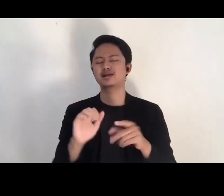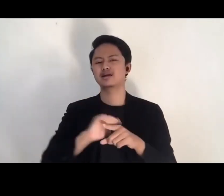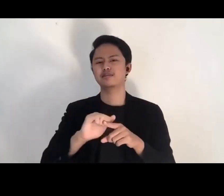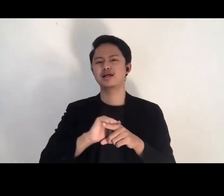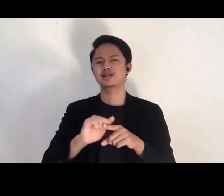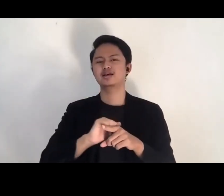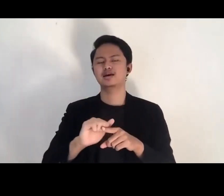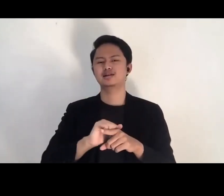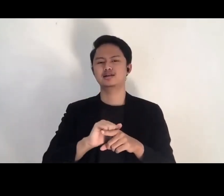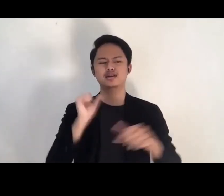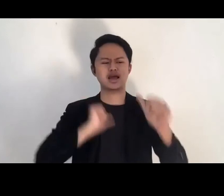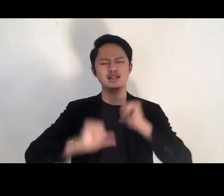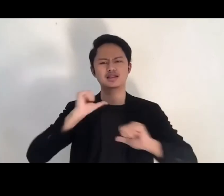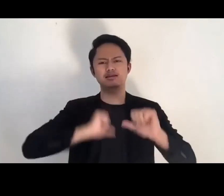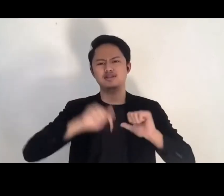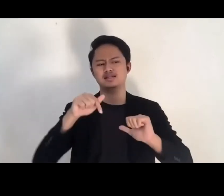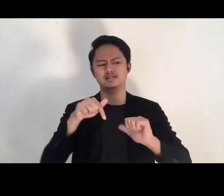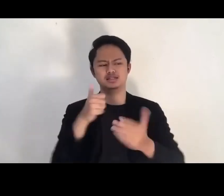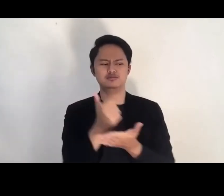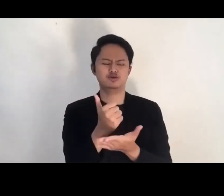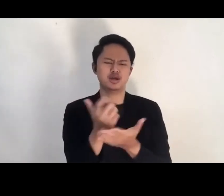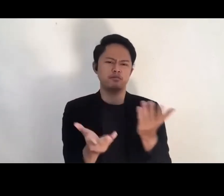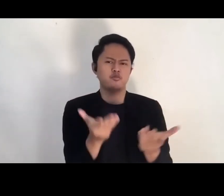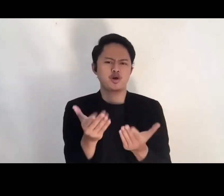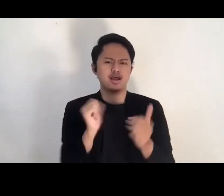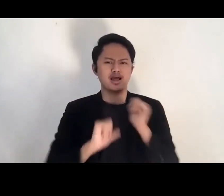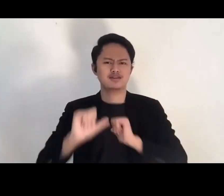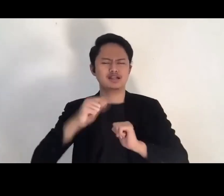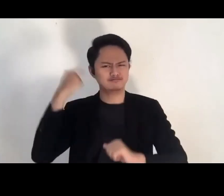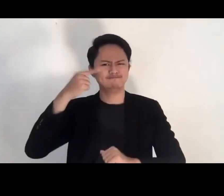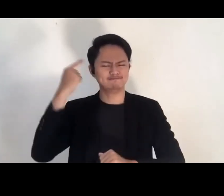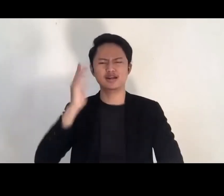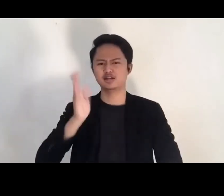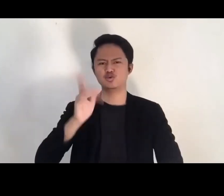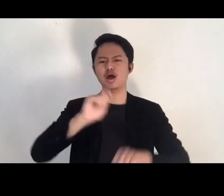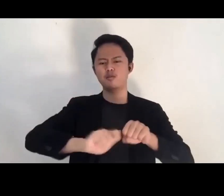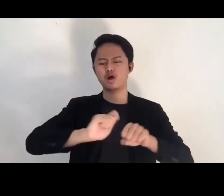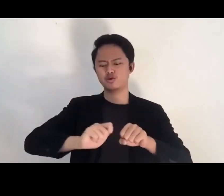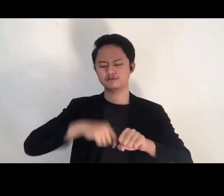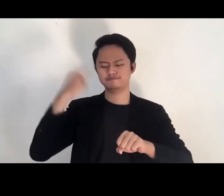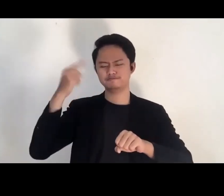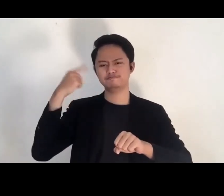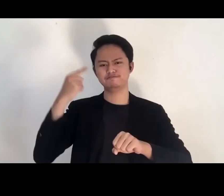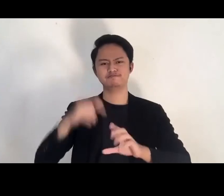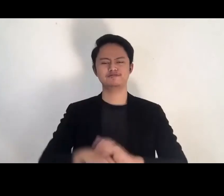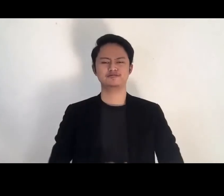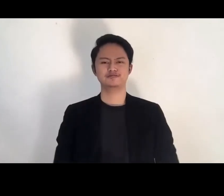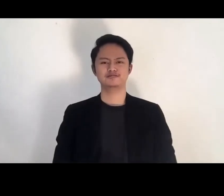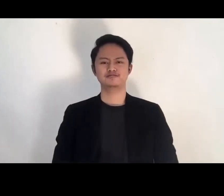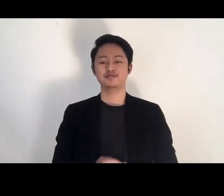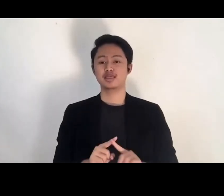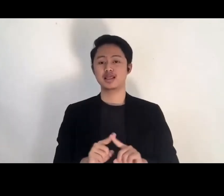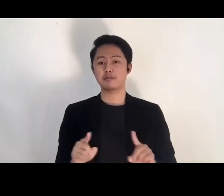mana kegiatan ini sudah merupakan kegiatan yang rutin dilaksanakan dalam kemitraan kami. Tetapi khusus